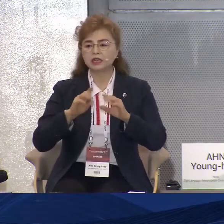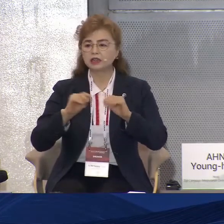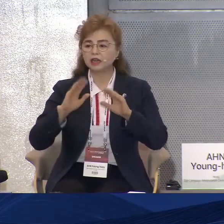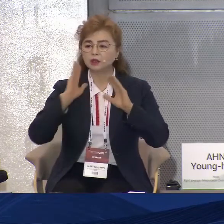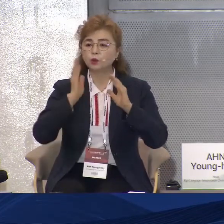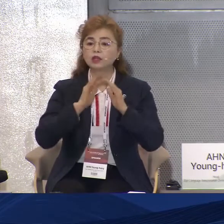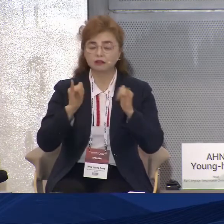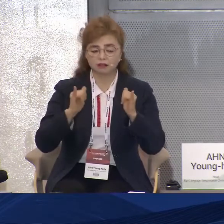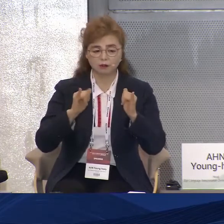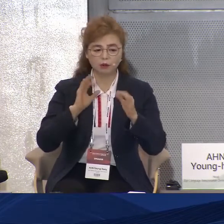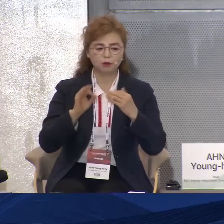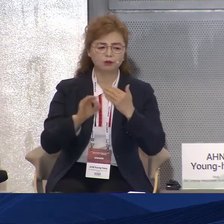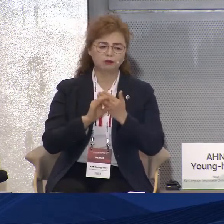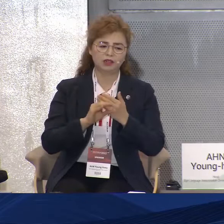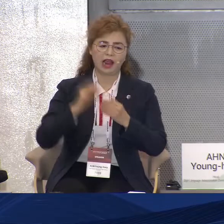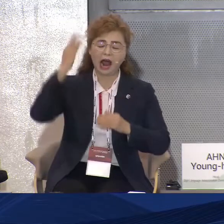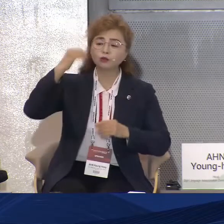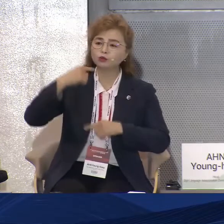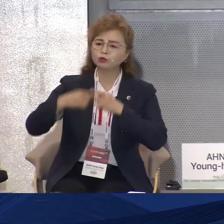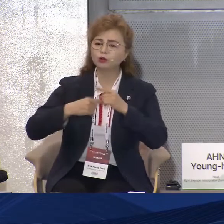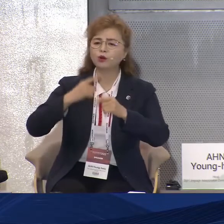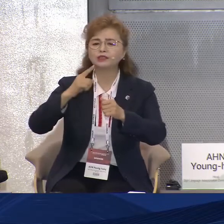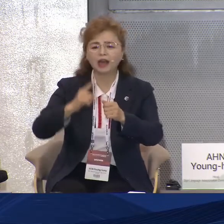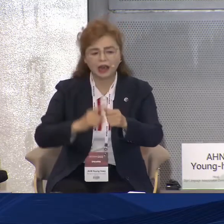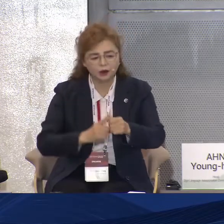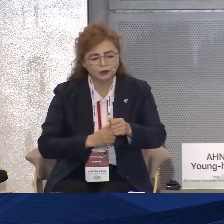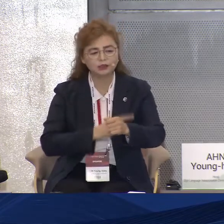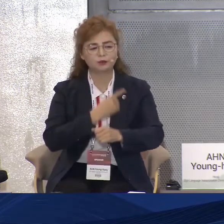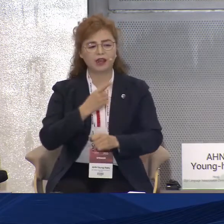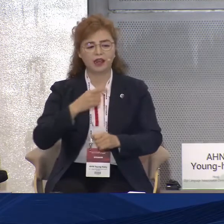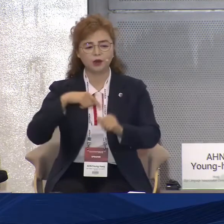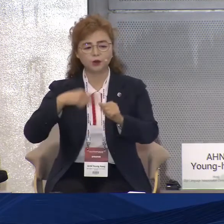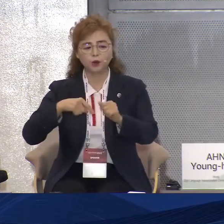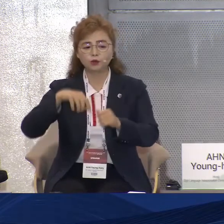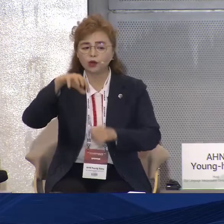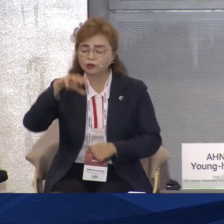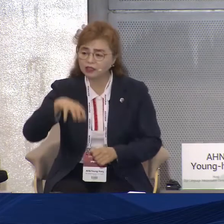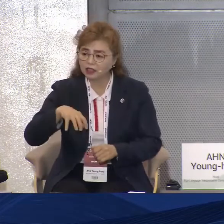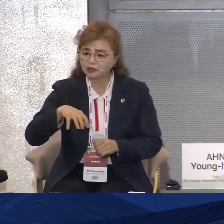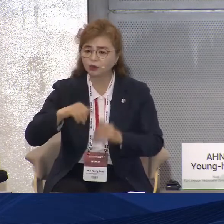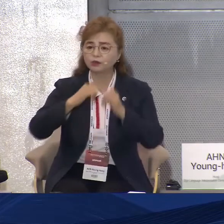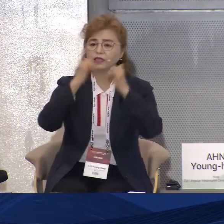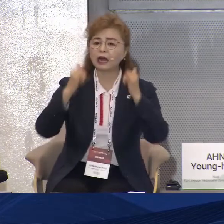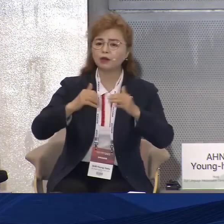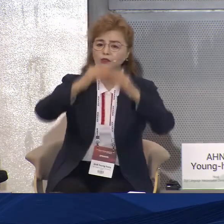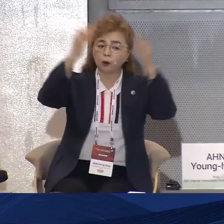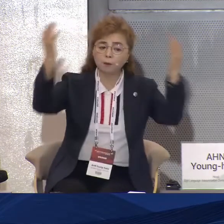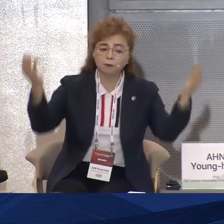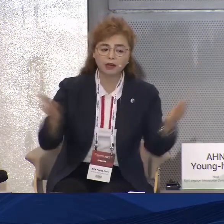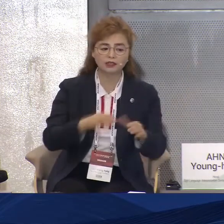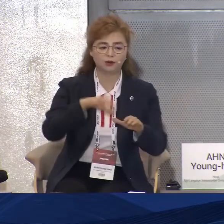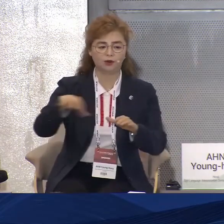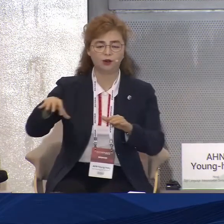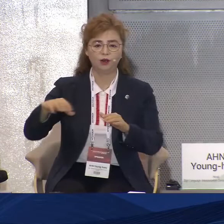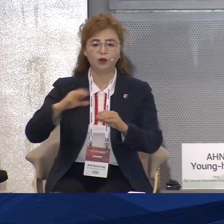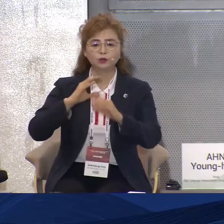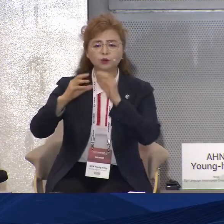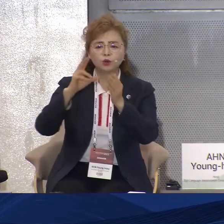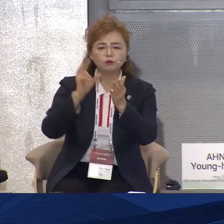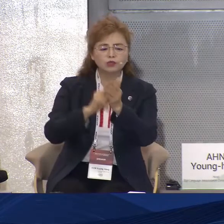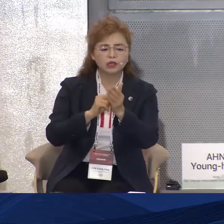보면은 이 땅의 농인들 보면은 한국 수어로 자연스럽게 교육 현장에서 사회